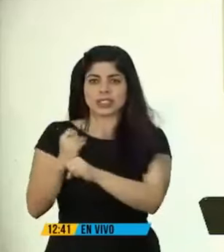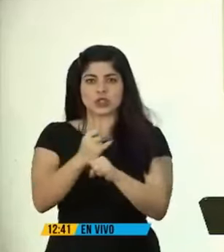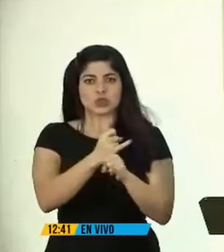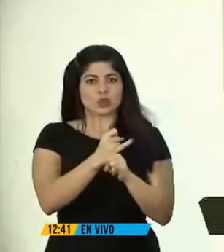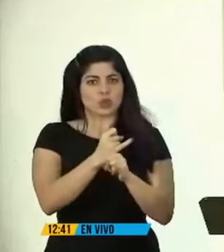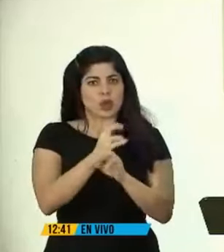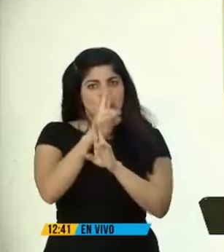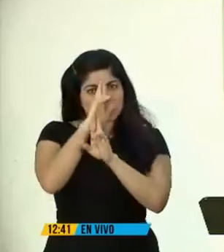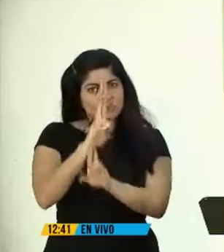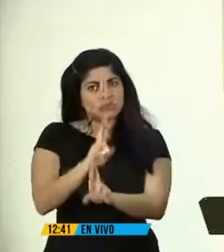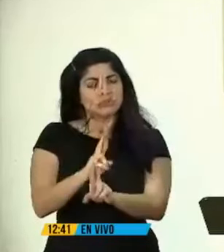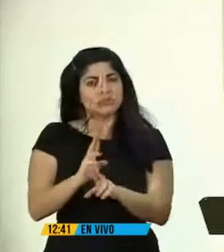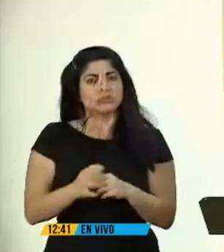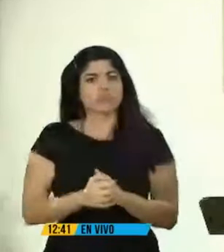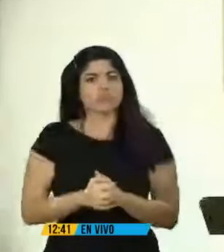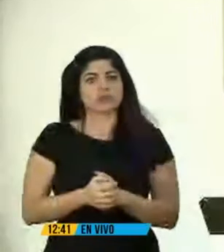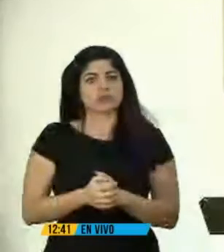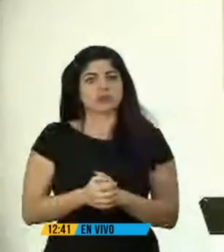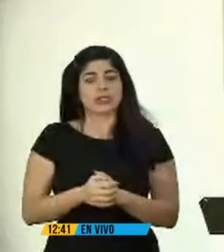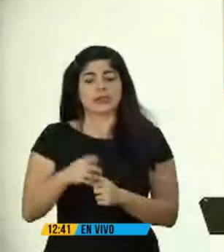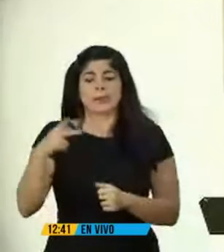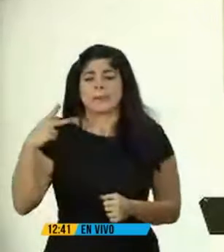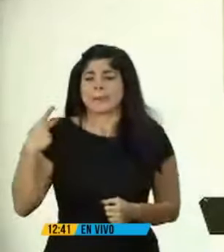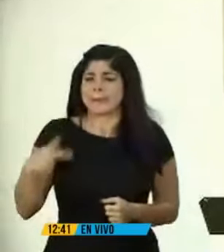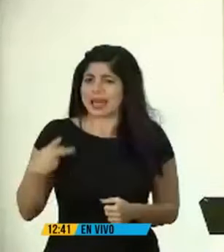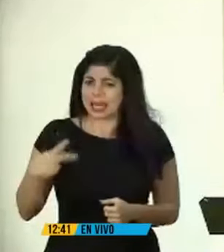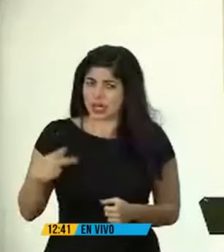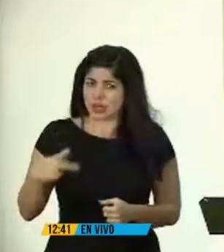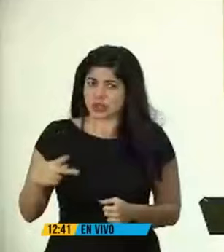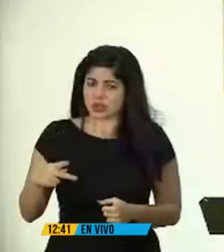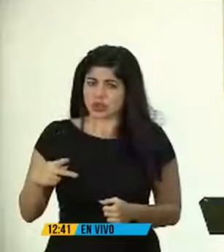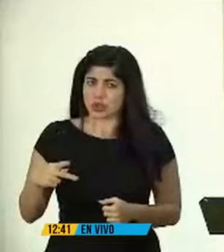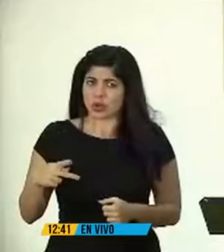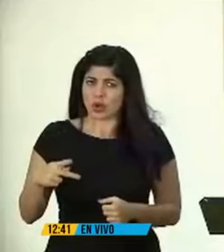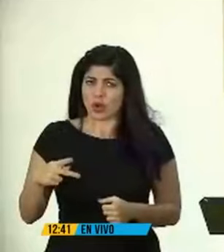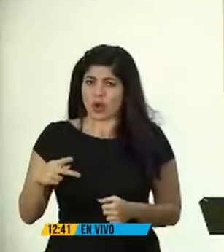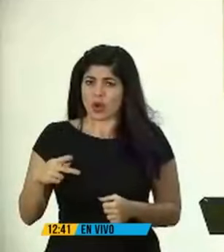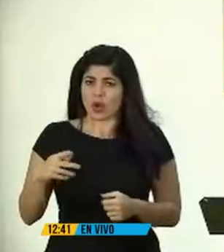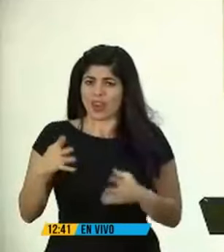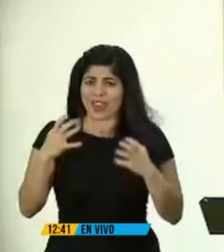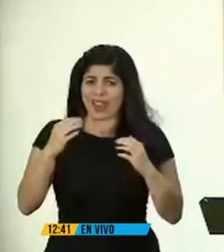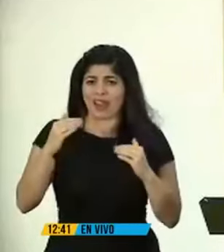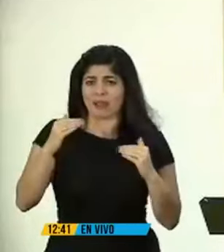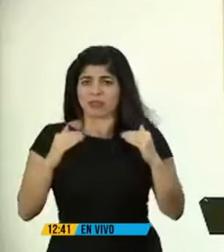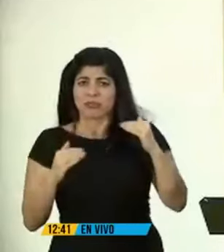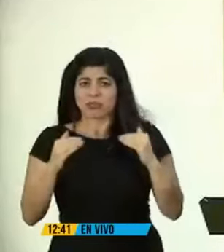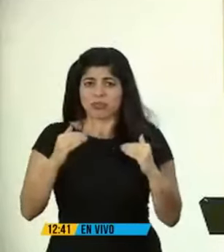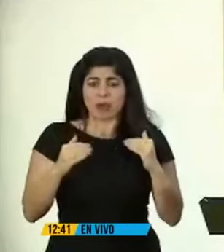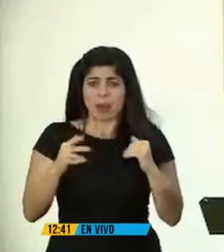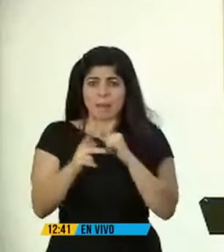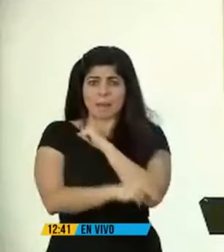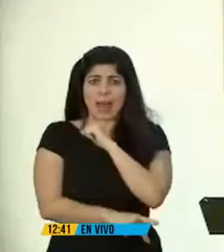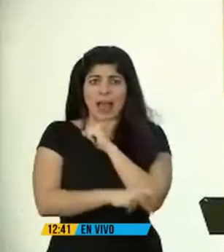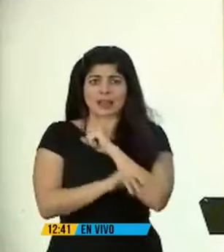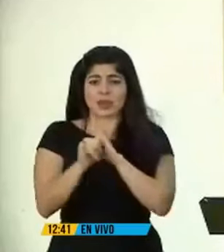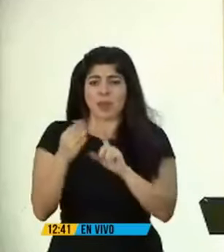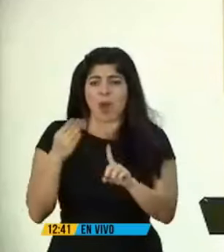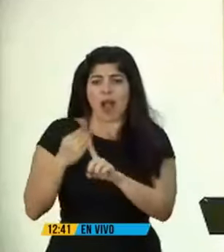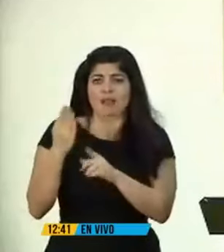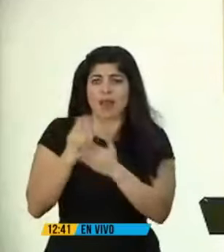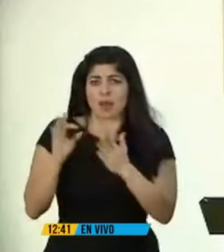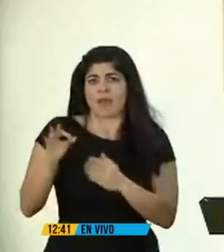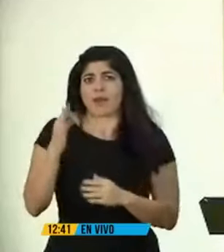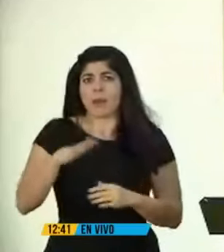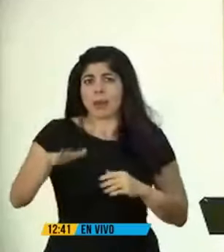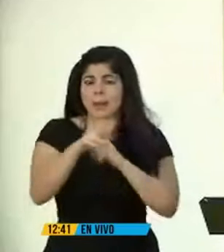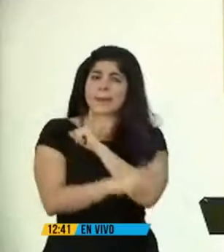decir, es muy peligroso desestabilizar al país de alguna manera